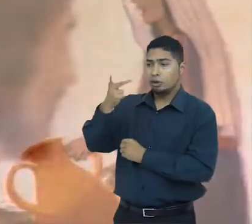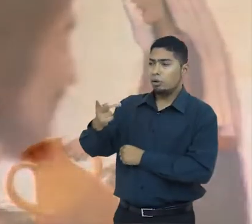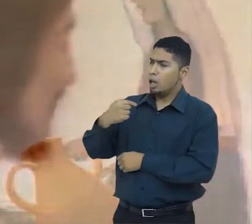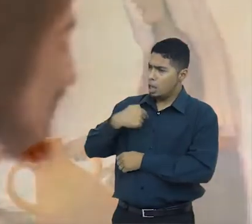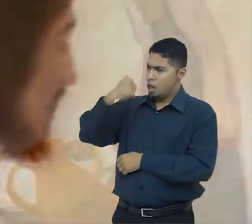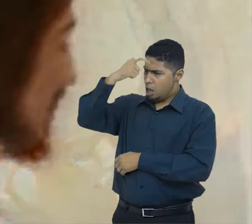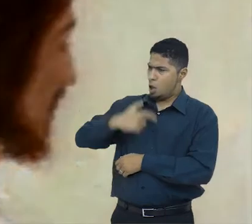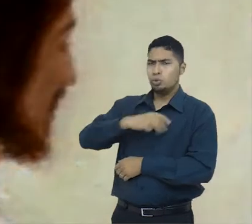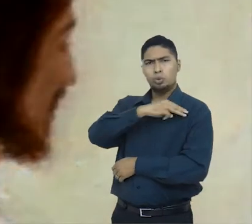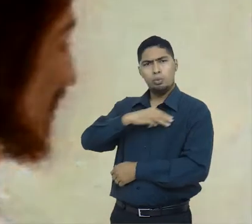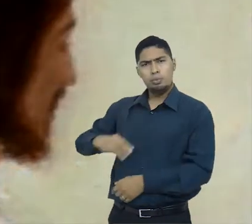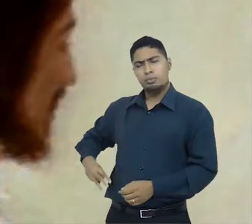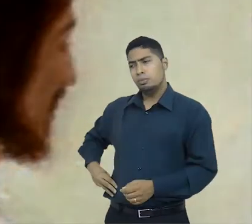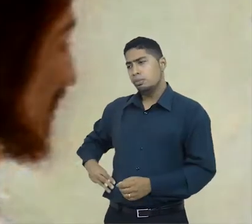declarou: eu sou o Messias.